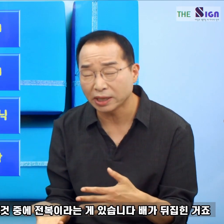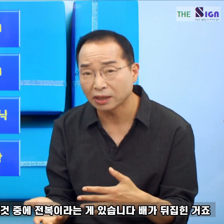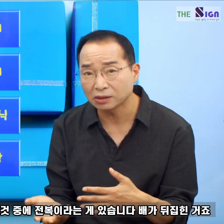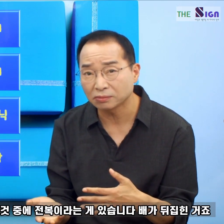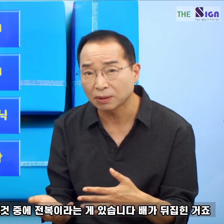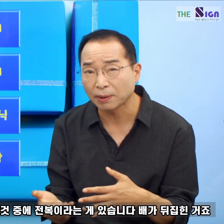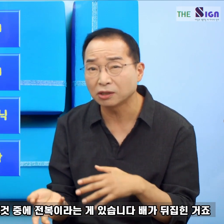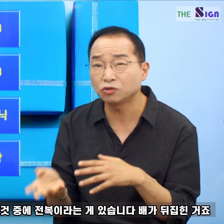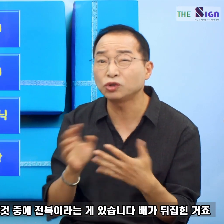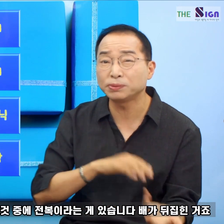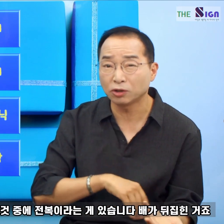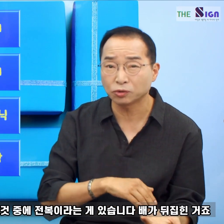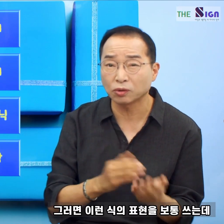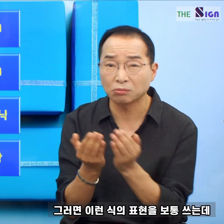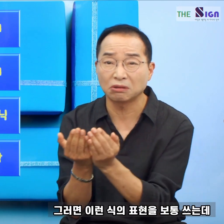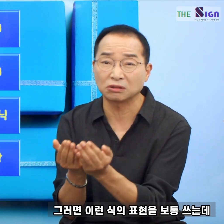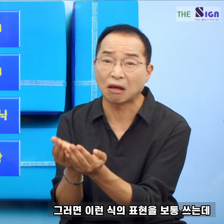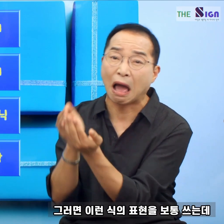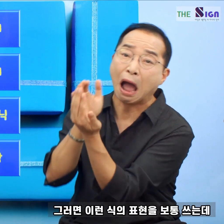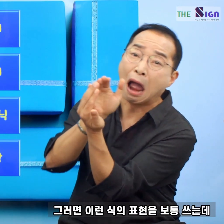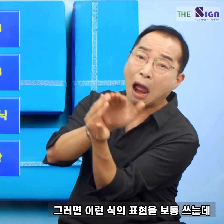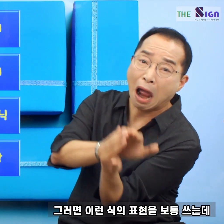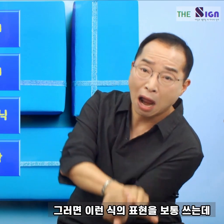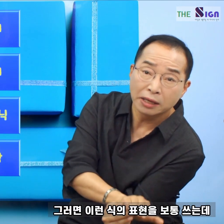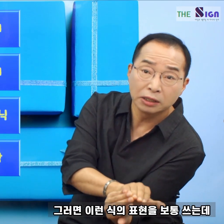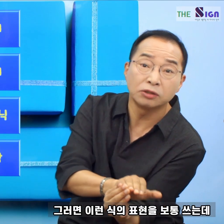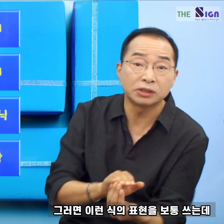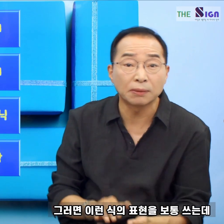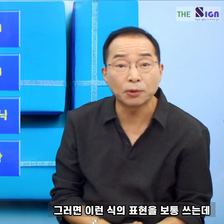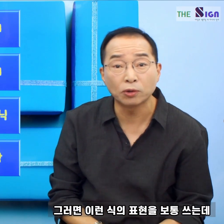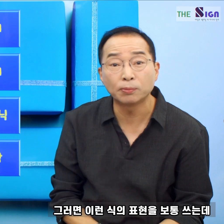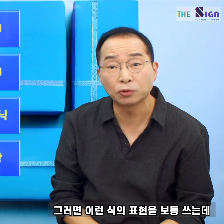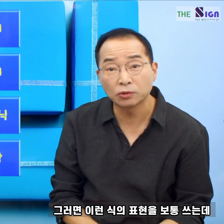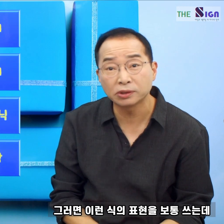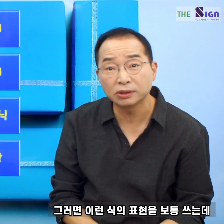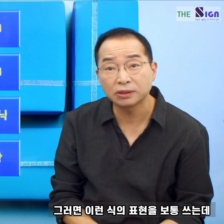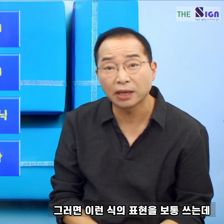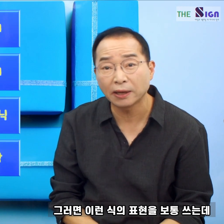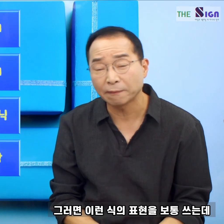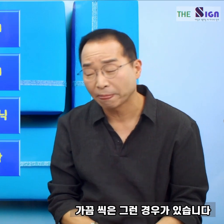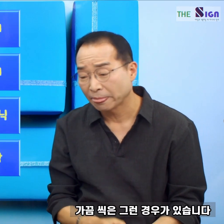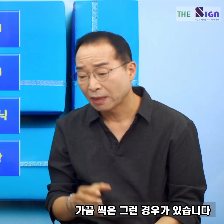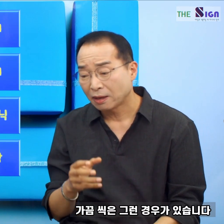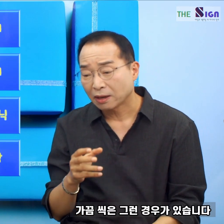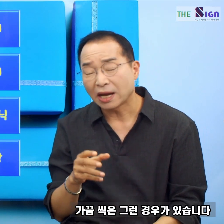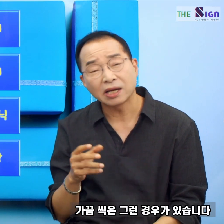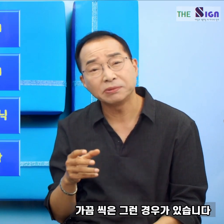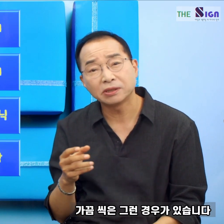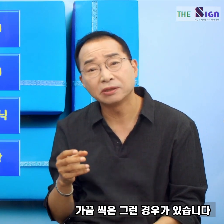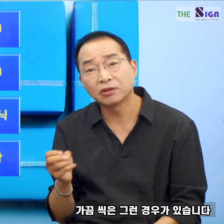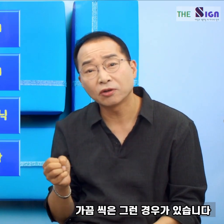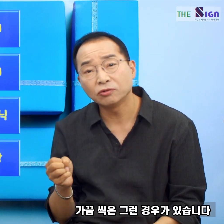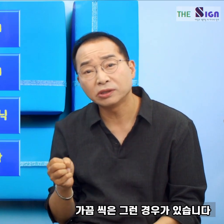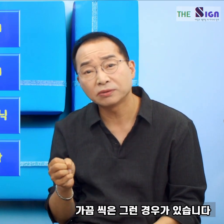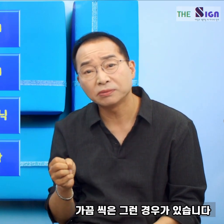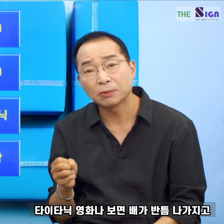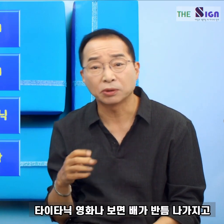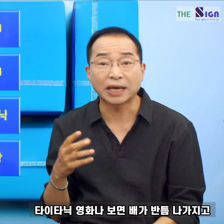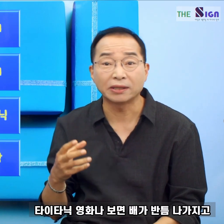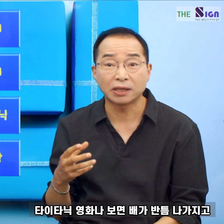게 있습니다. 배가 뒤집힌 거죠. 그러면 이런 식의 표현을 보통 쓰는데, 가끔씩은 그런 경우 있습니다. 뭐 타이타닉